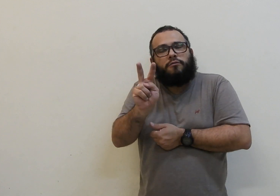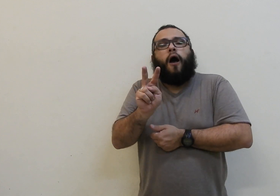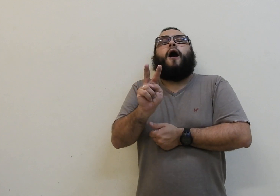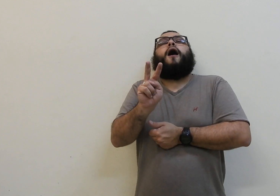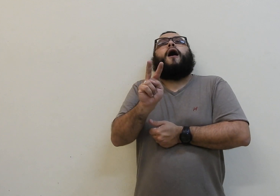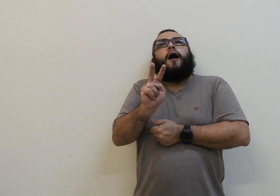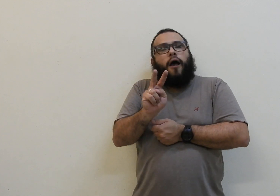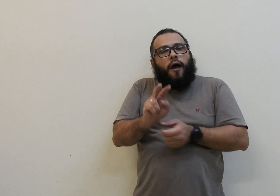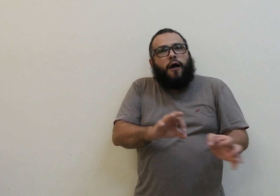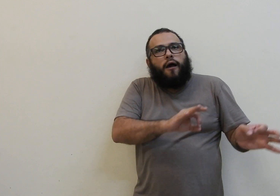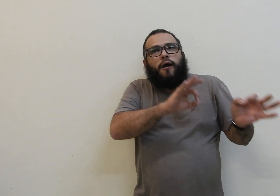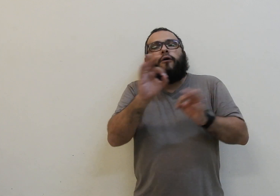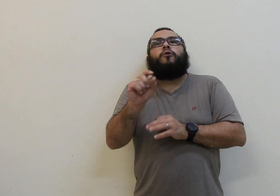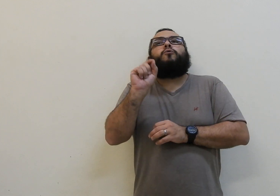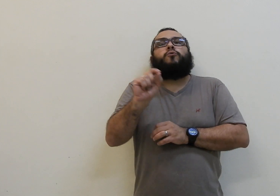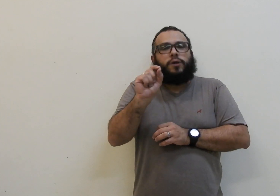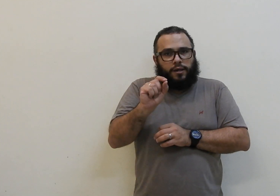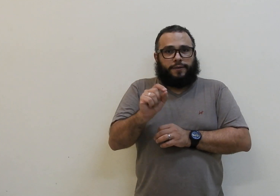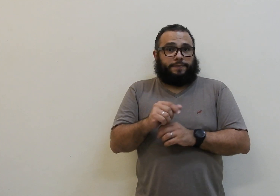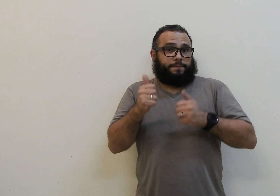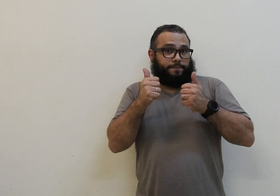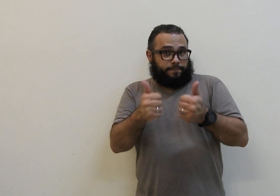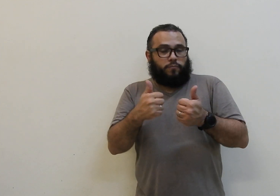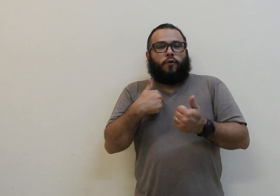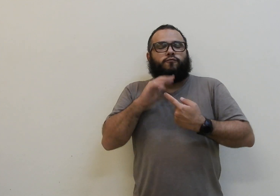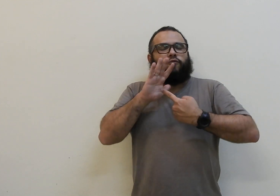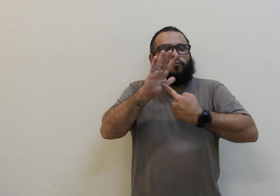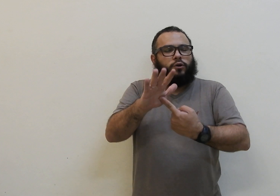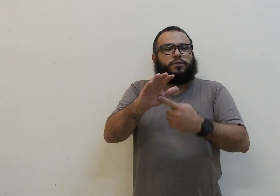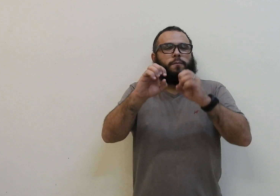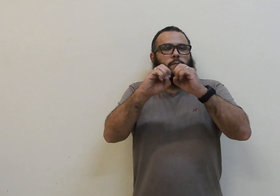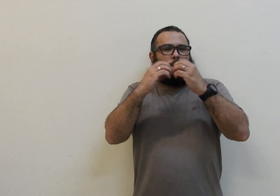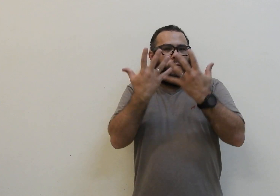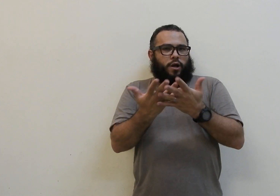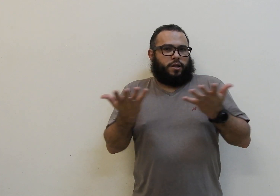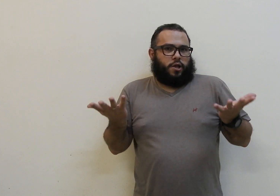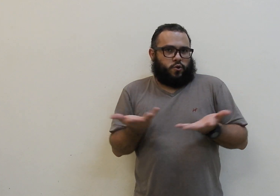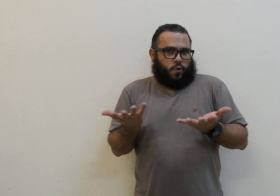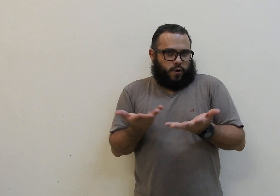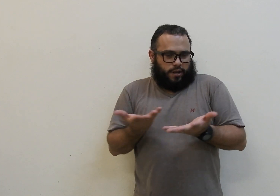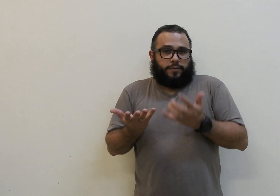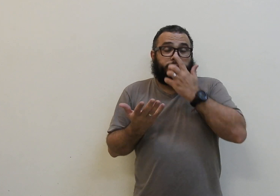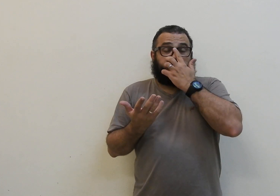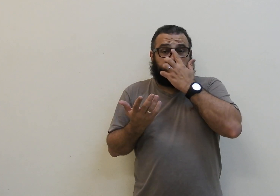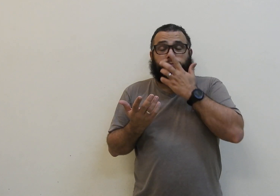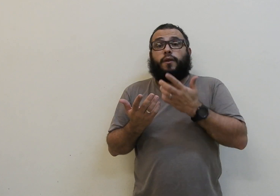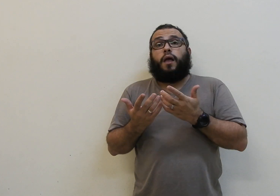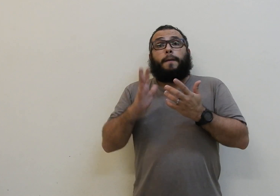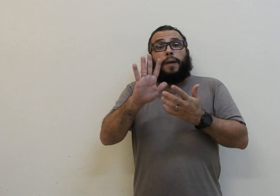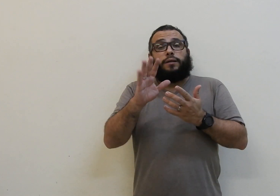vocês vão acompanhando na apresentação. Então vocês vão ter, além da aula, disponível o PowerPoint, para que vocês possam ir acompanhando o conteúdo